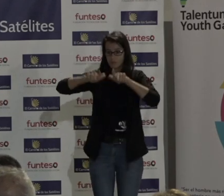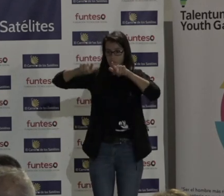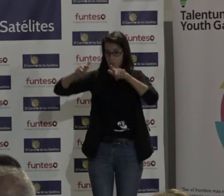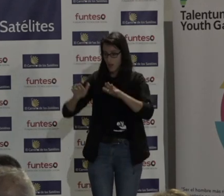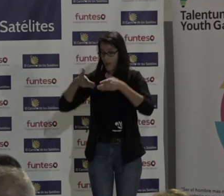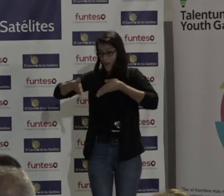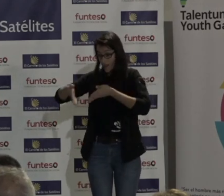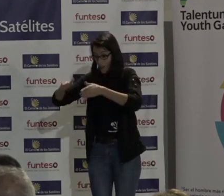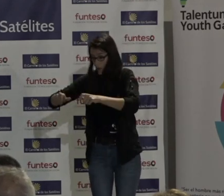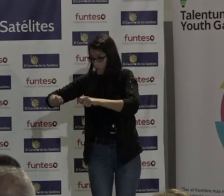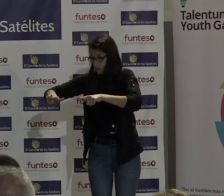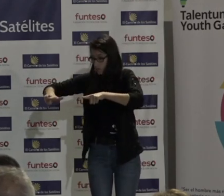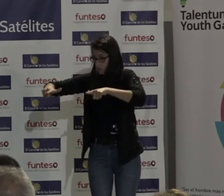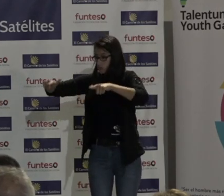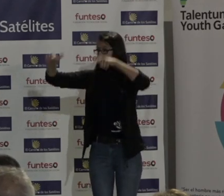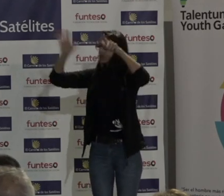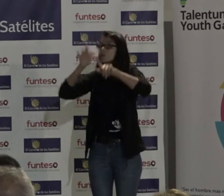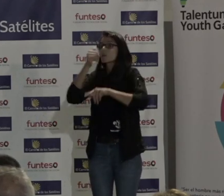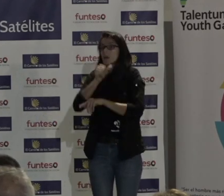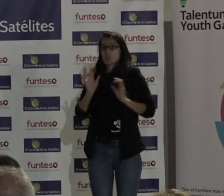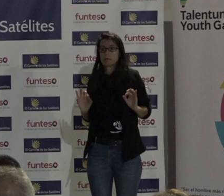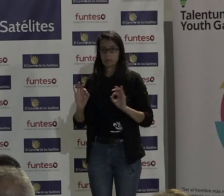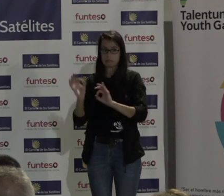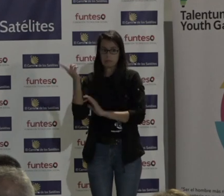Ribera Sacra? Bueno, es un vino muy especial.